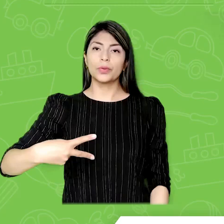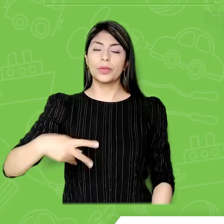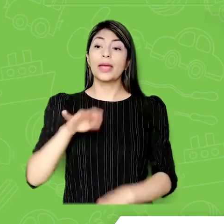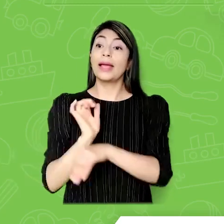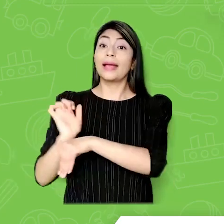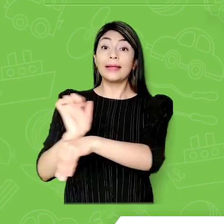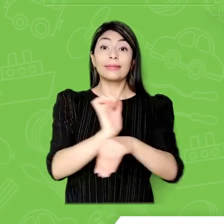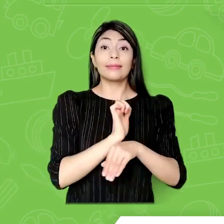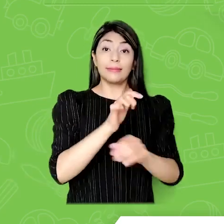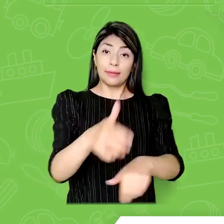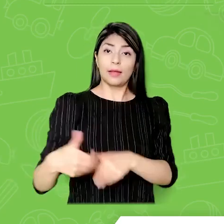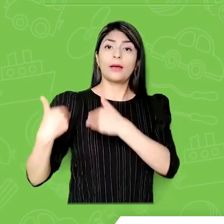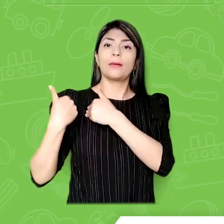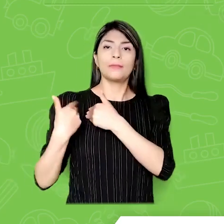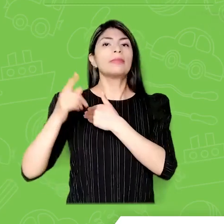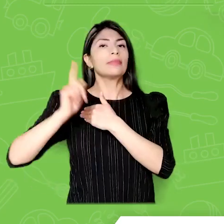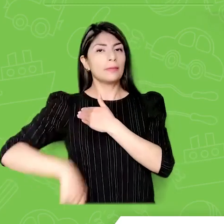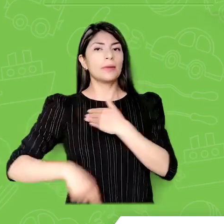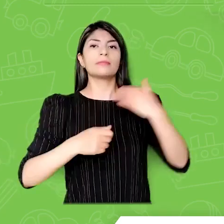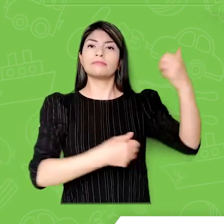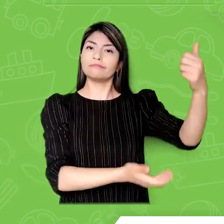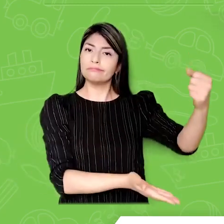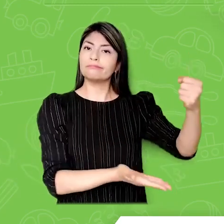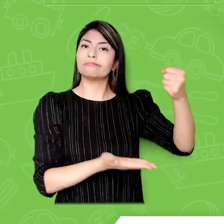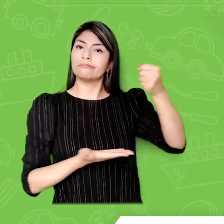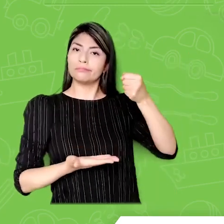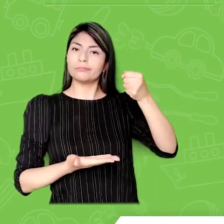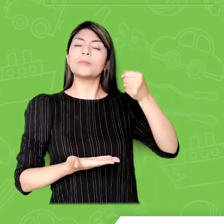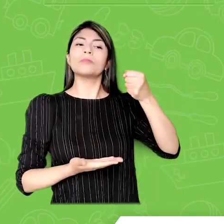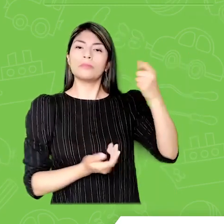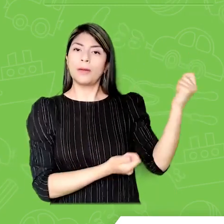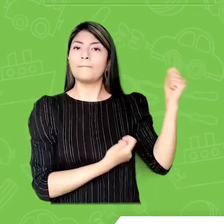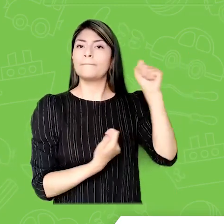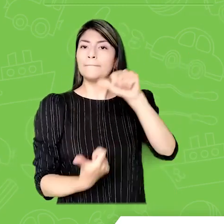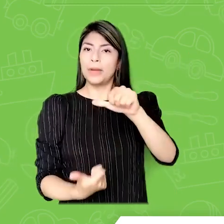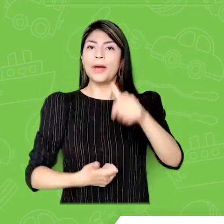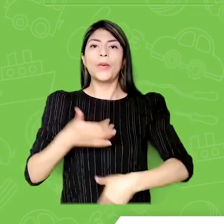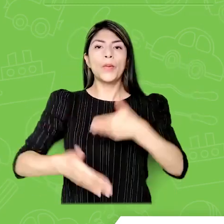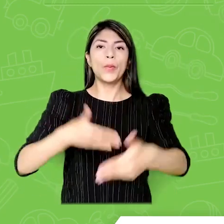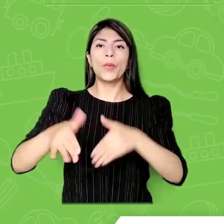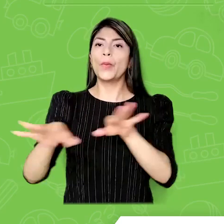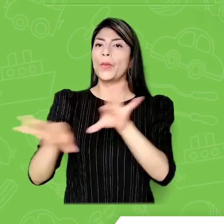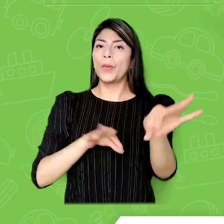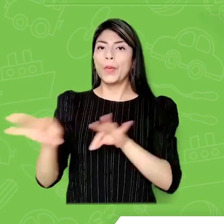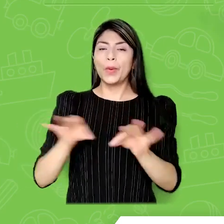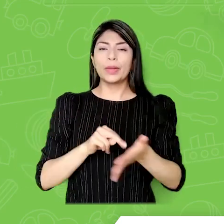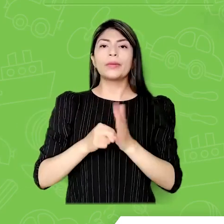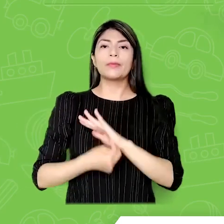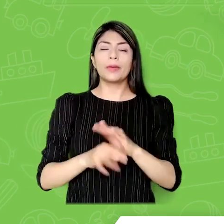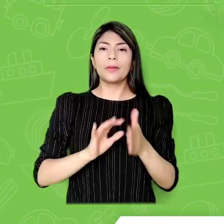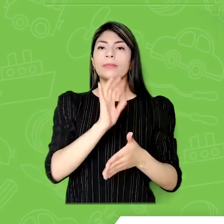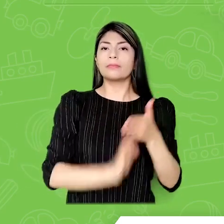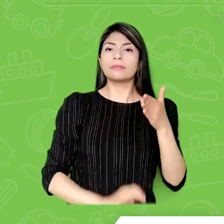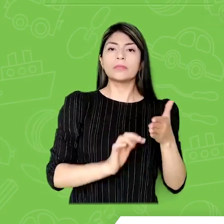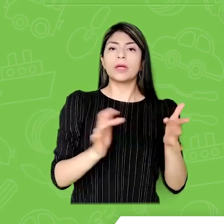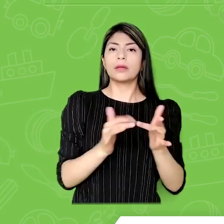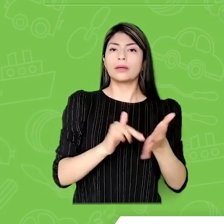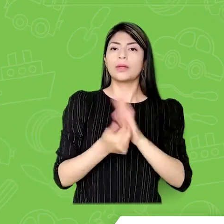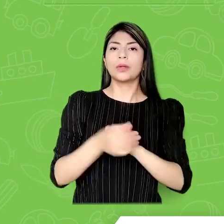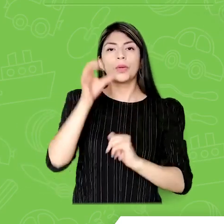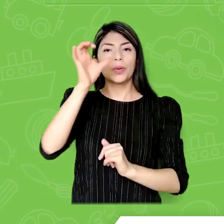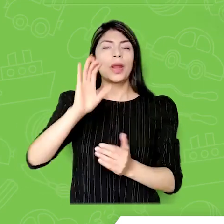costo total de este proceso de selección menos el monto recaudado por concepto del pago del derecho a participar en el mismo que hagan